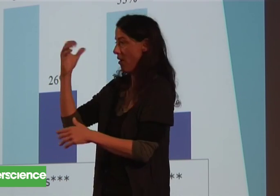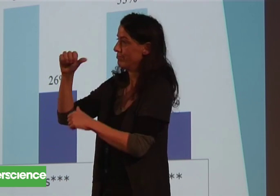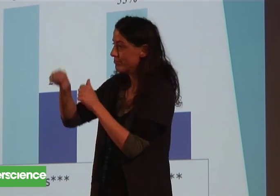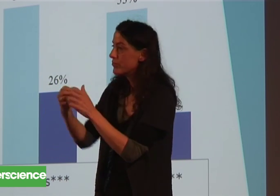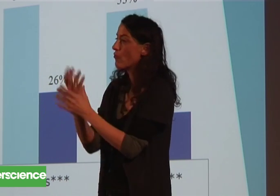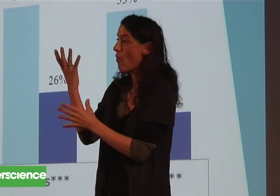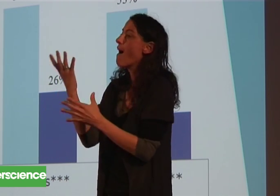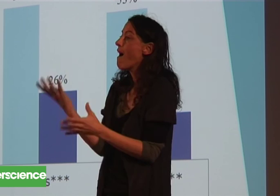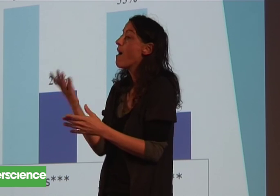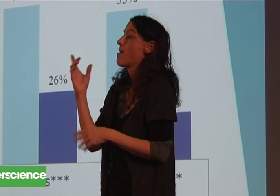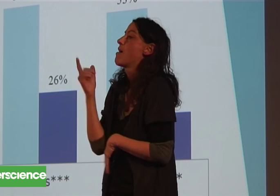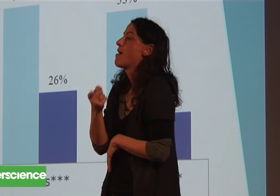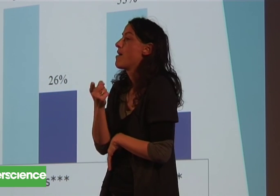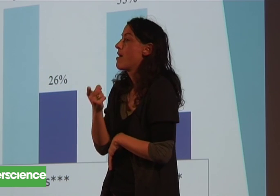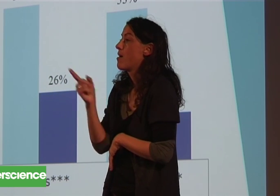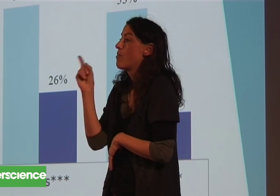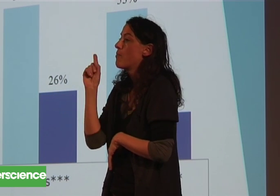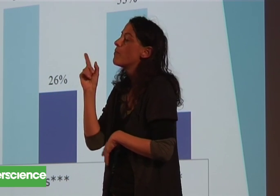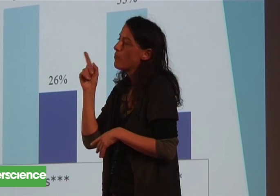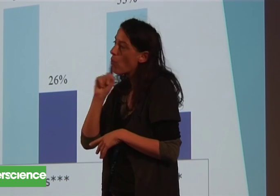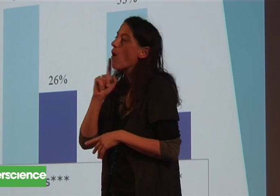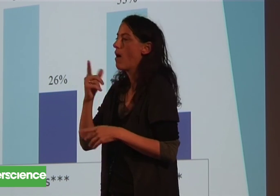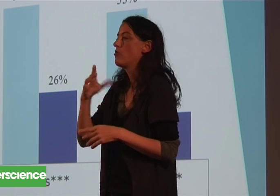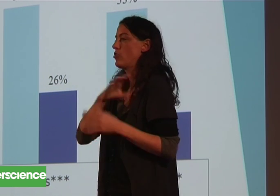grande fréquence des rapports homosexuels dans le BSSM.